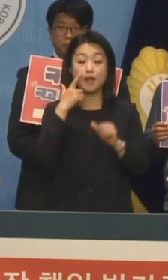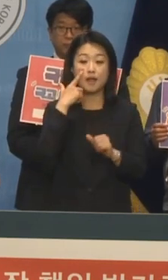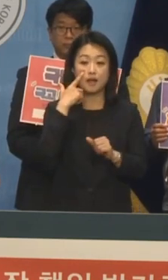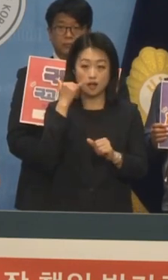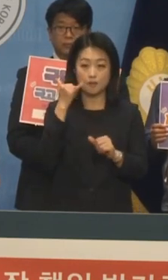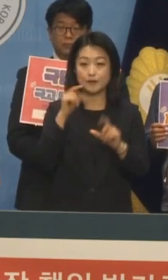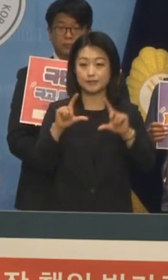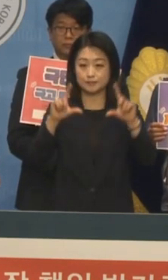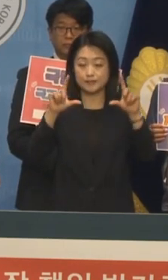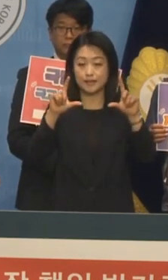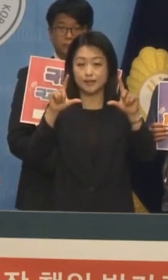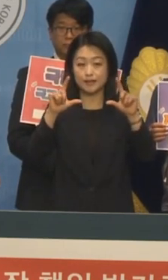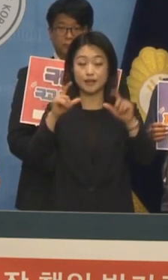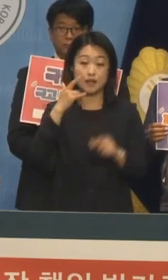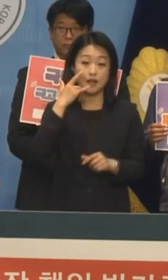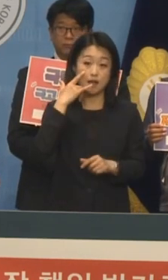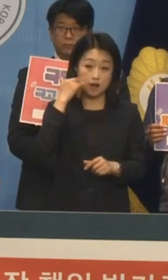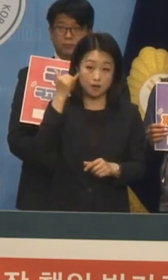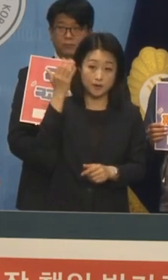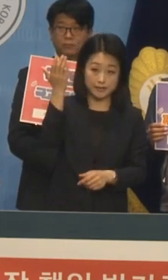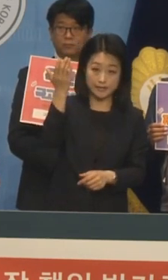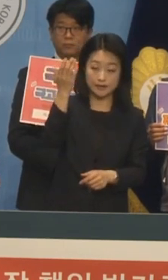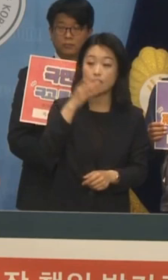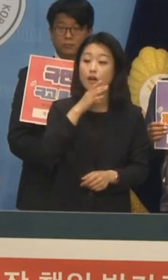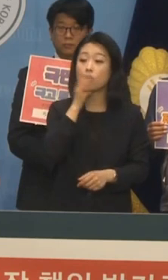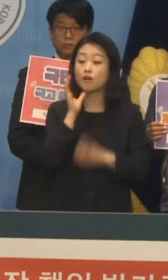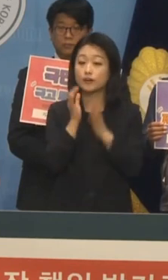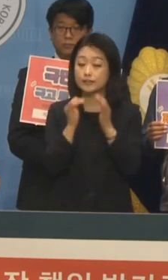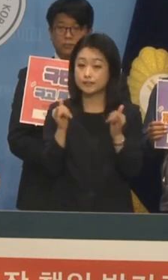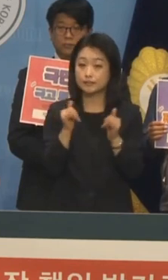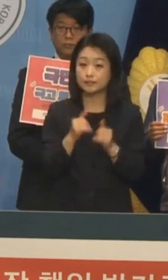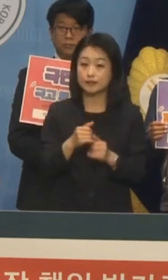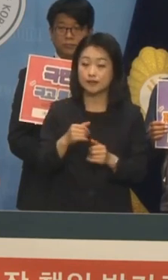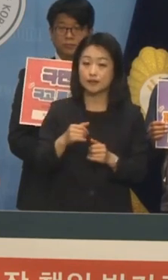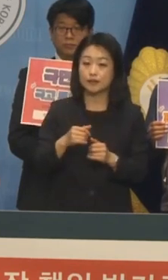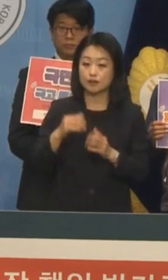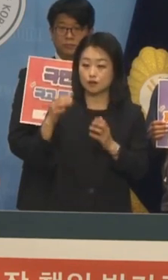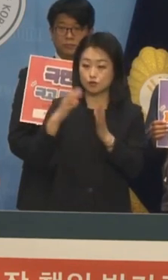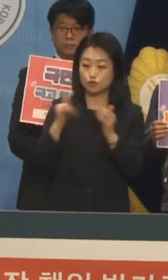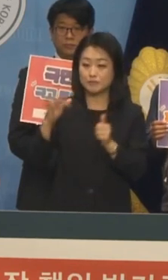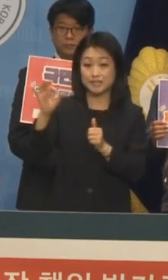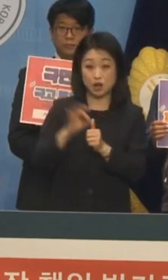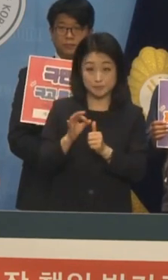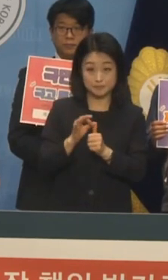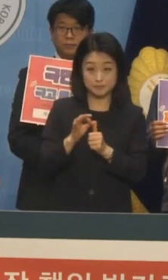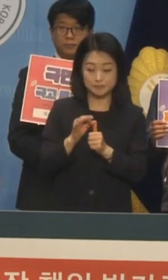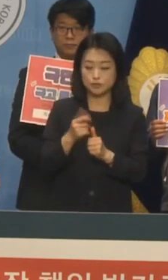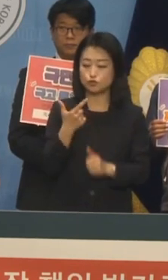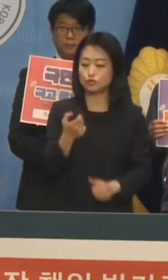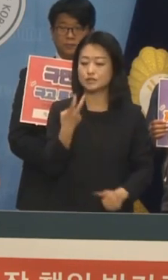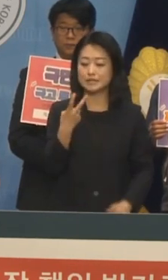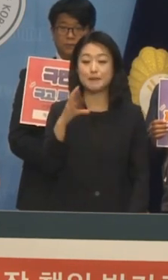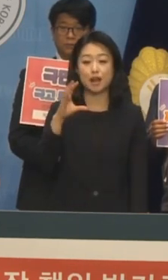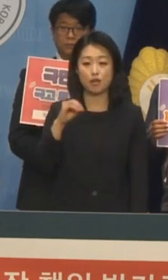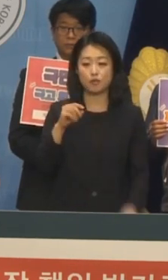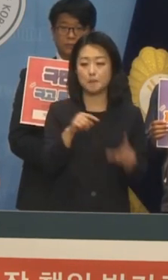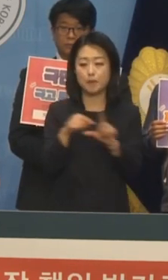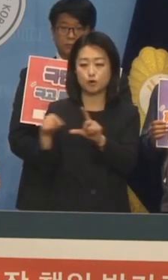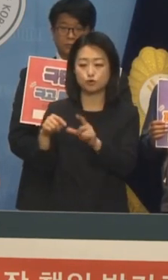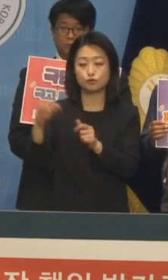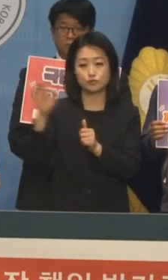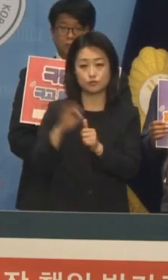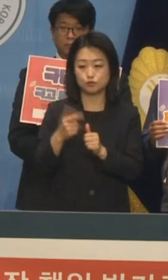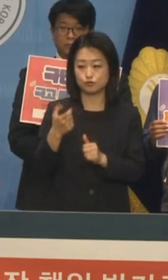어버이날입니다. 우리의 어르신들은 평균 62만 원의 국민연금을 받고 있습니다. 우리하고 비슷한